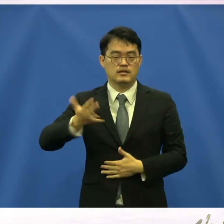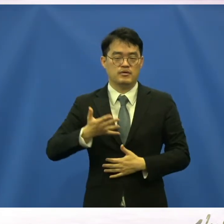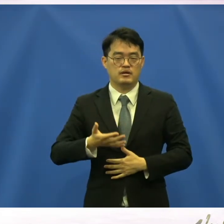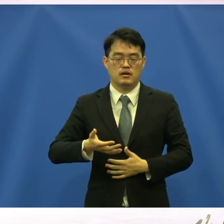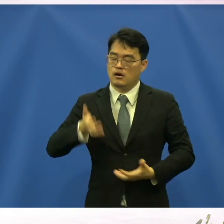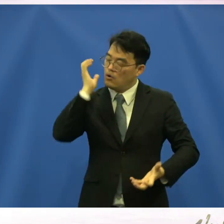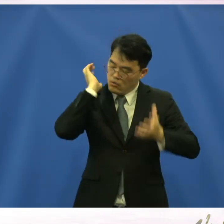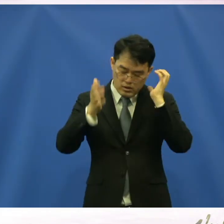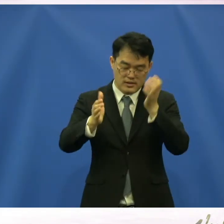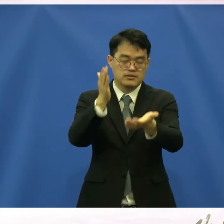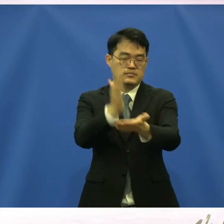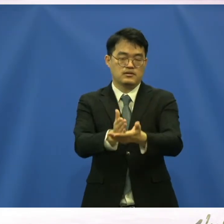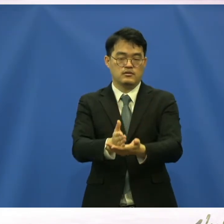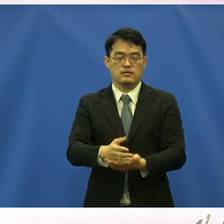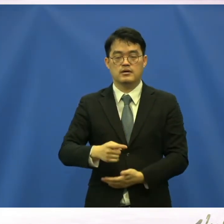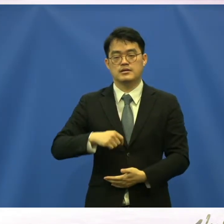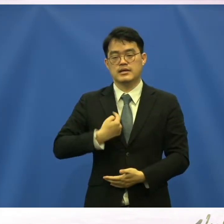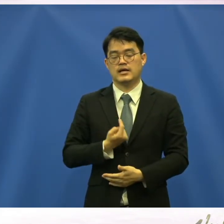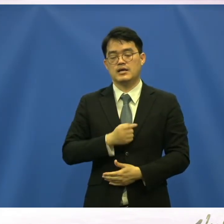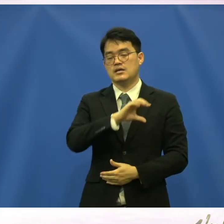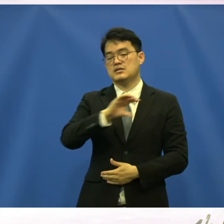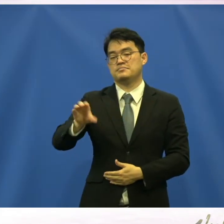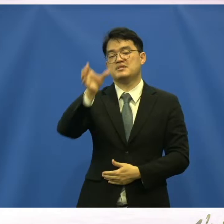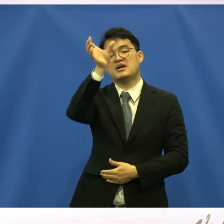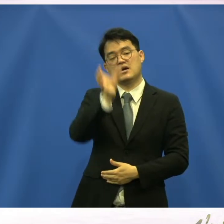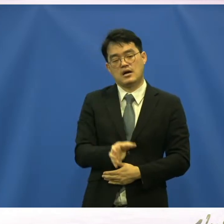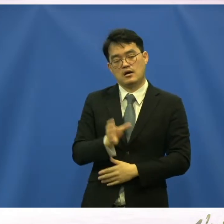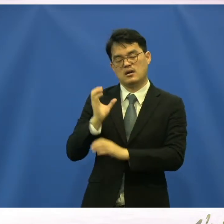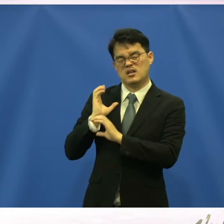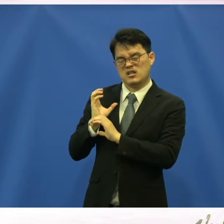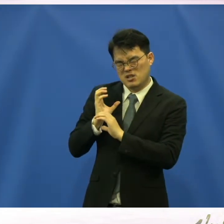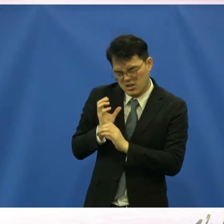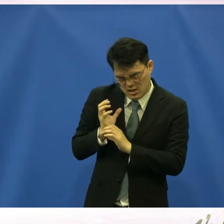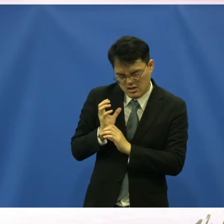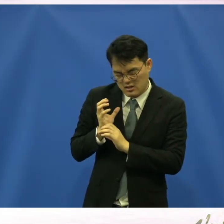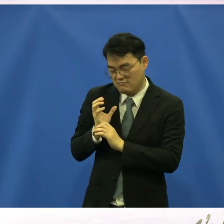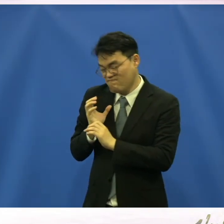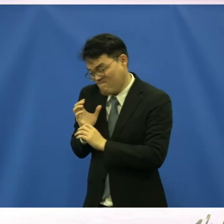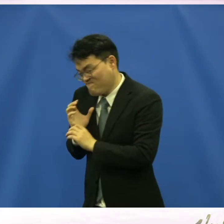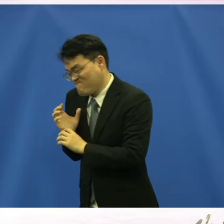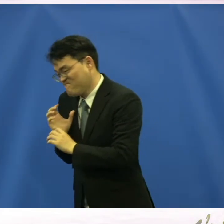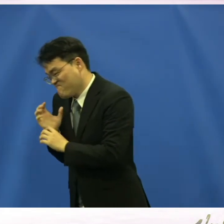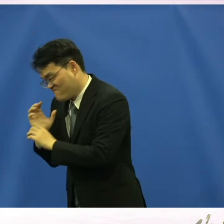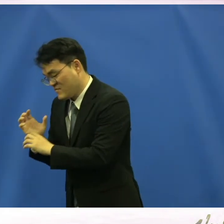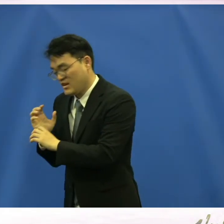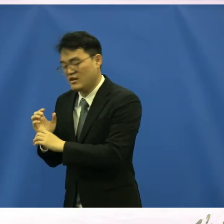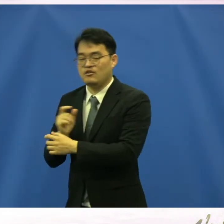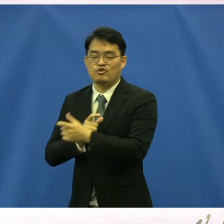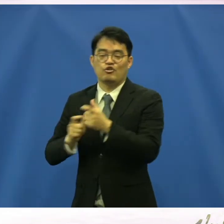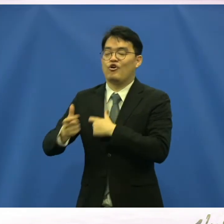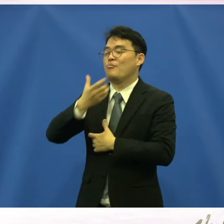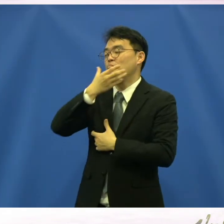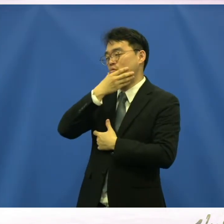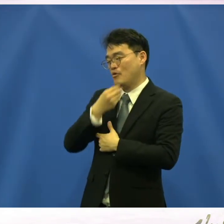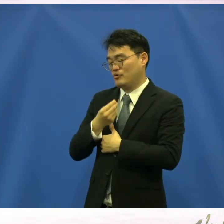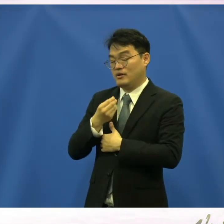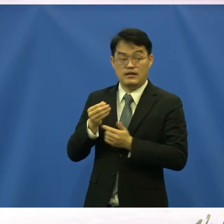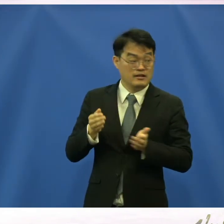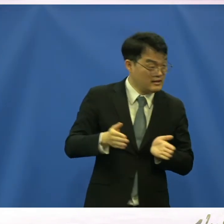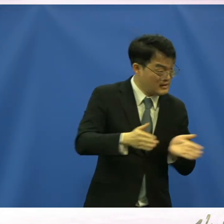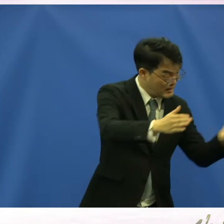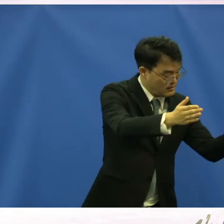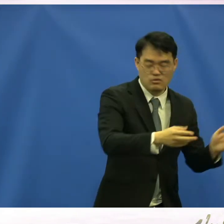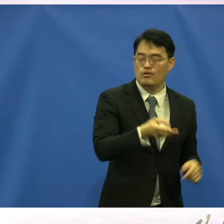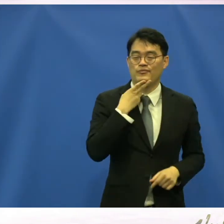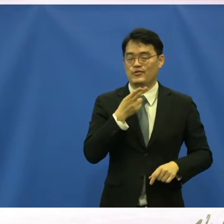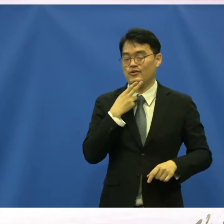십자가, 자기를 부인하고 자기 십자가를 지는 그 길보다 더 나은 길은 없어요. 더 복된 길은 없어요. 더 승리하는